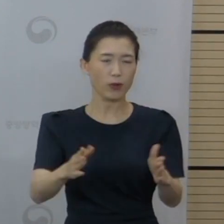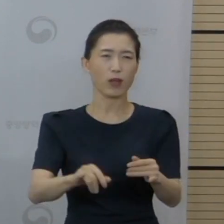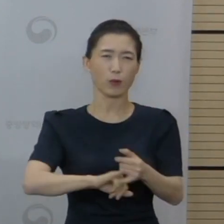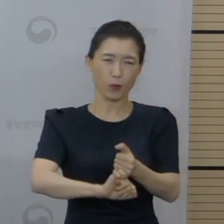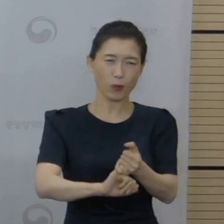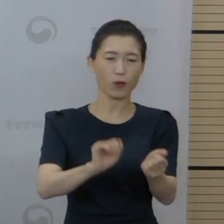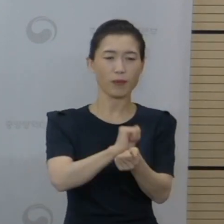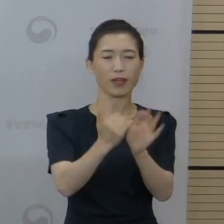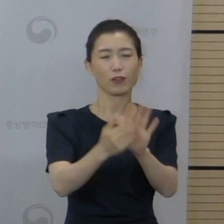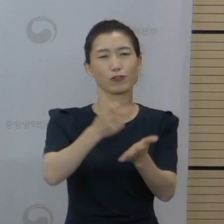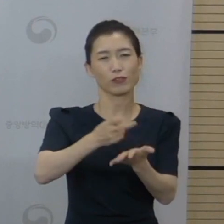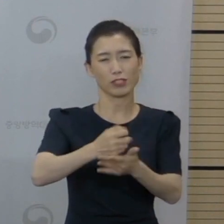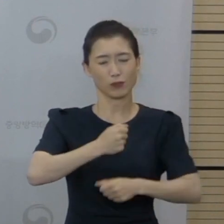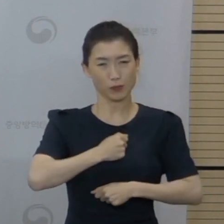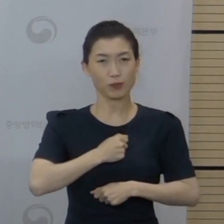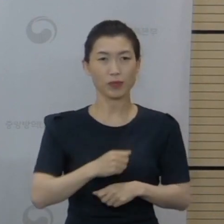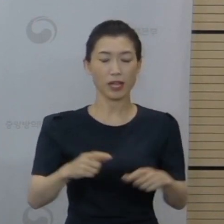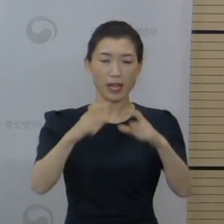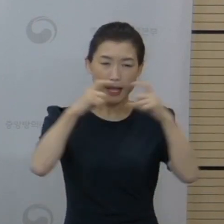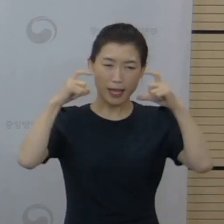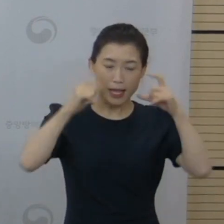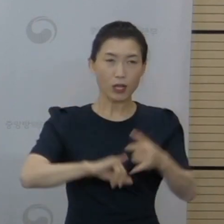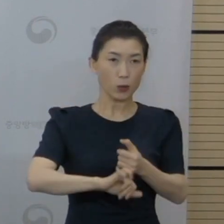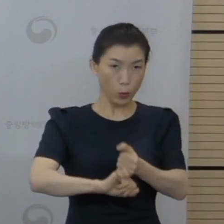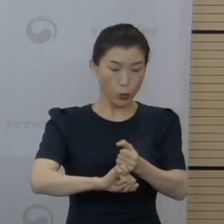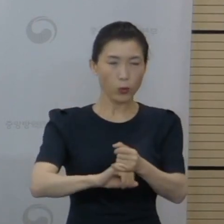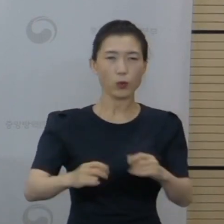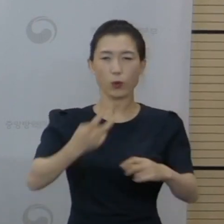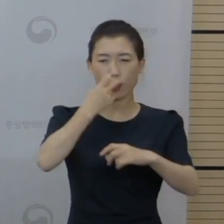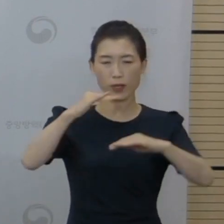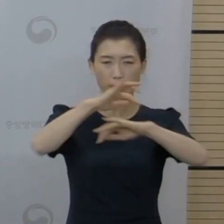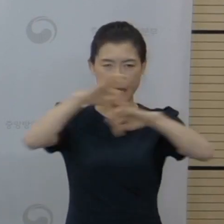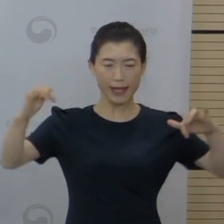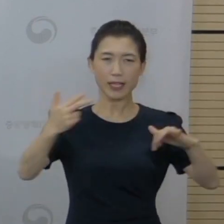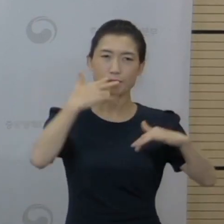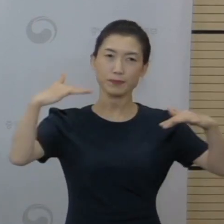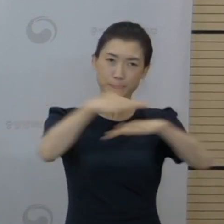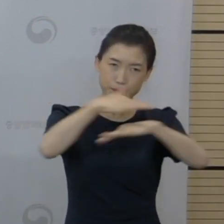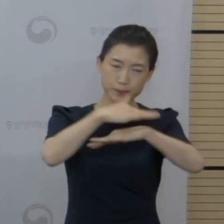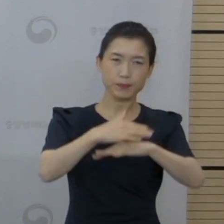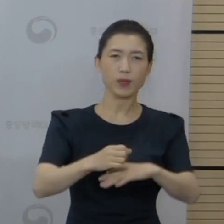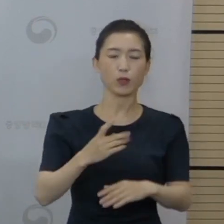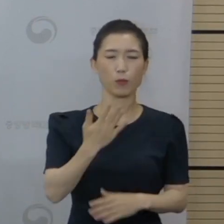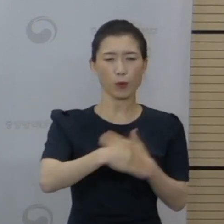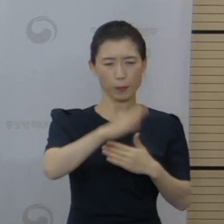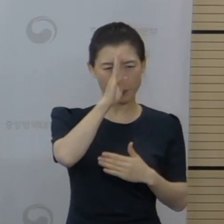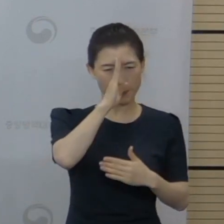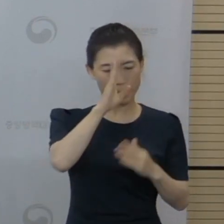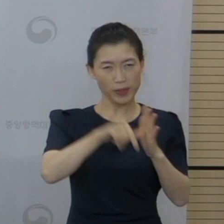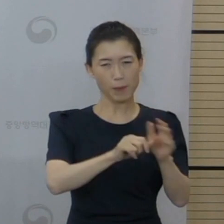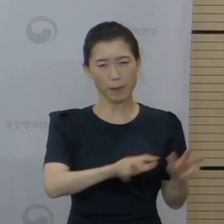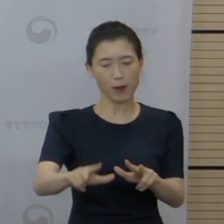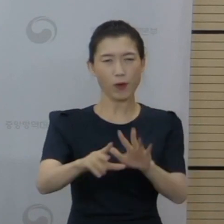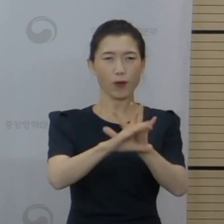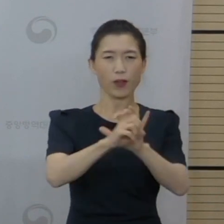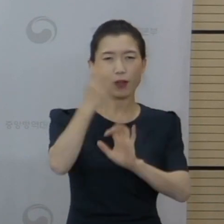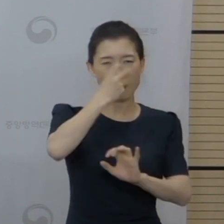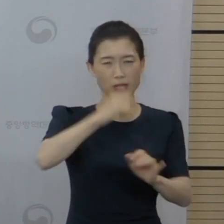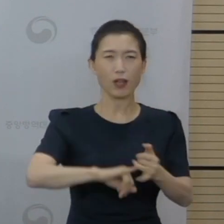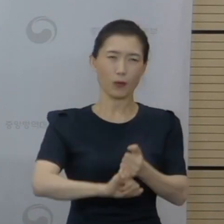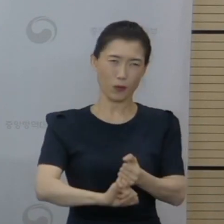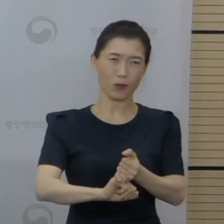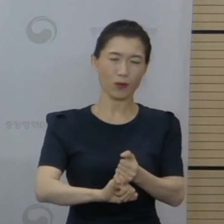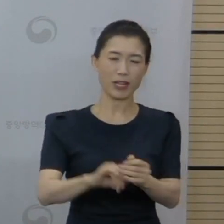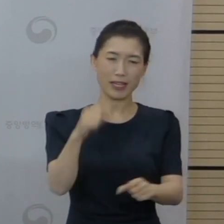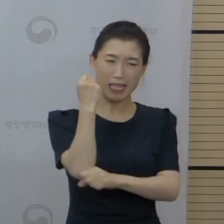마스크는 착용해 주시고 자주 환기 또 의심 증상 시에 즉시 검사받기 등 기본 방역 수칙을 철저히